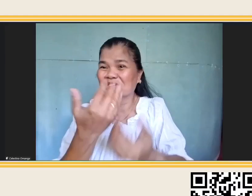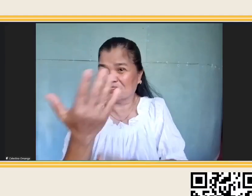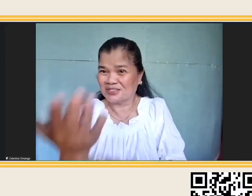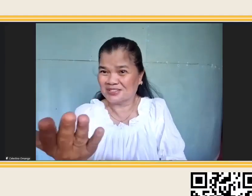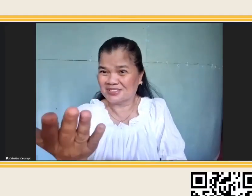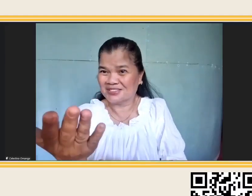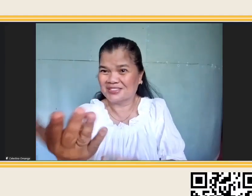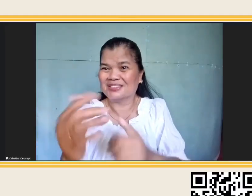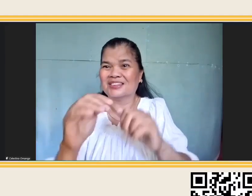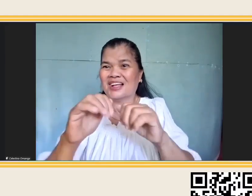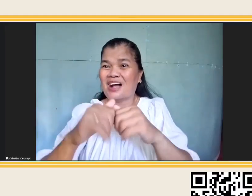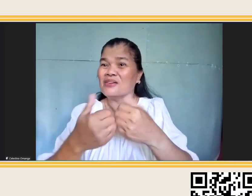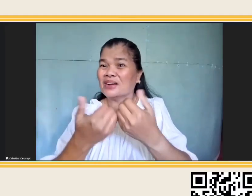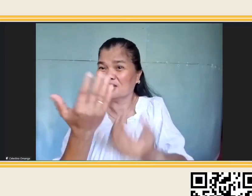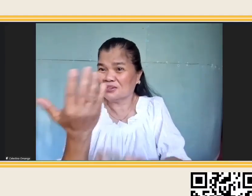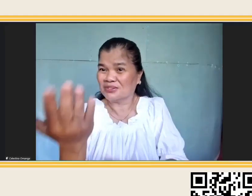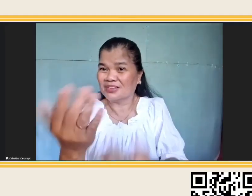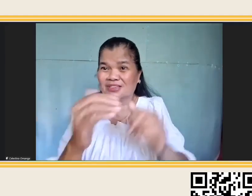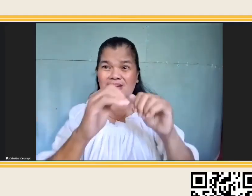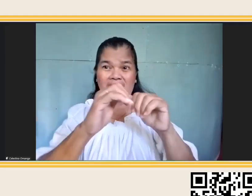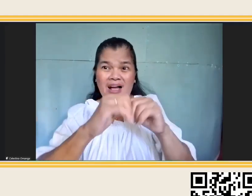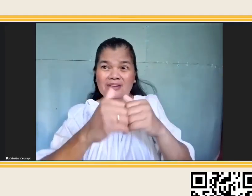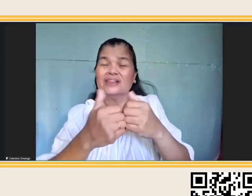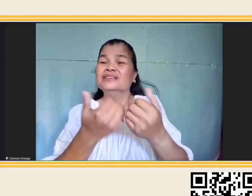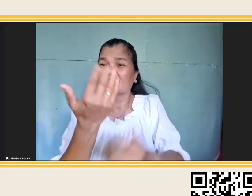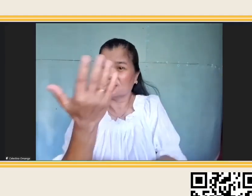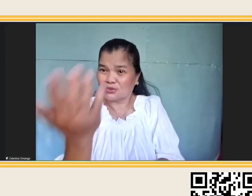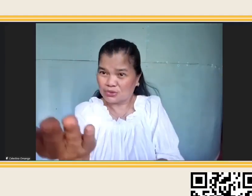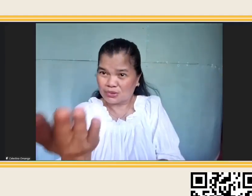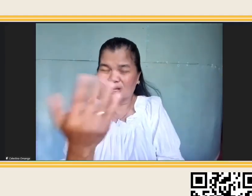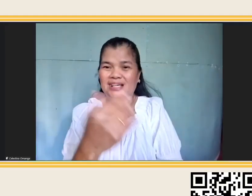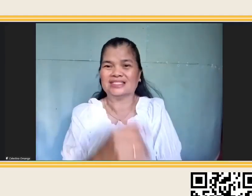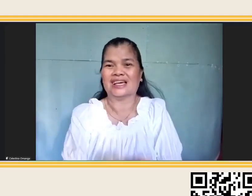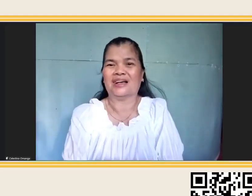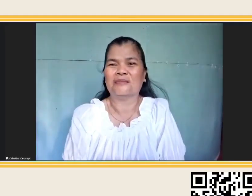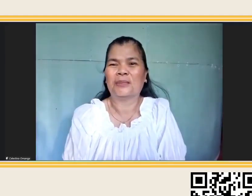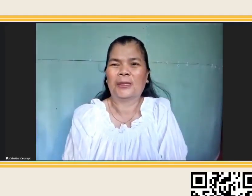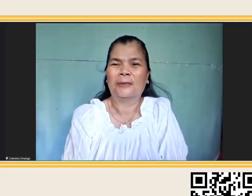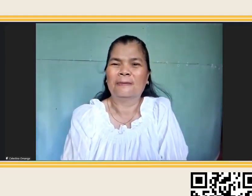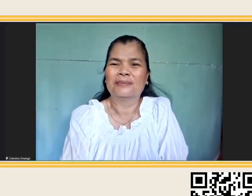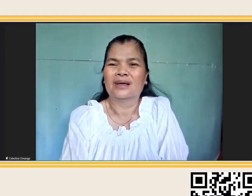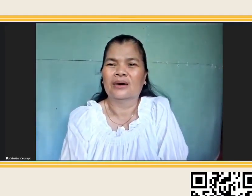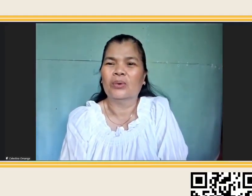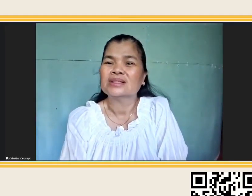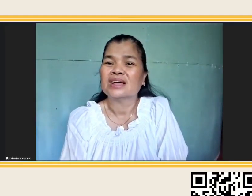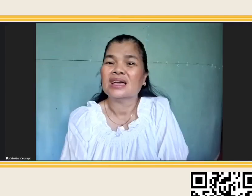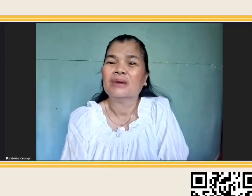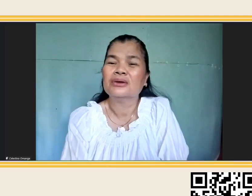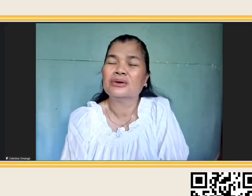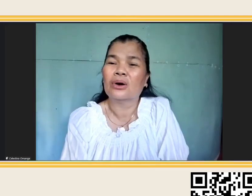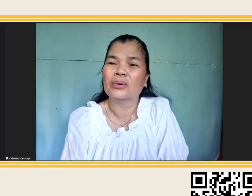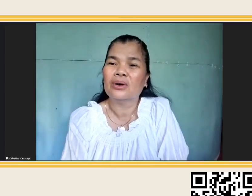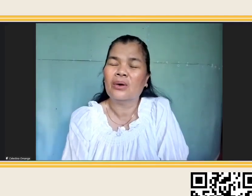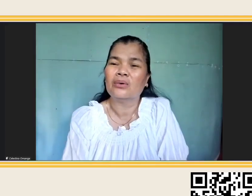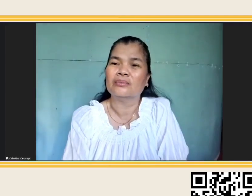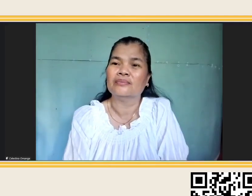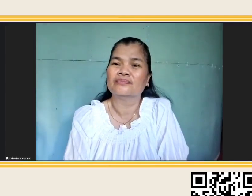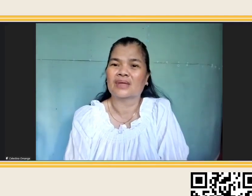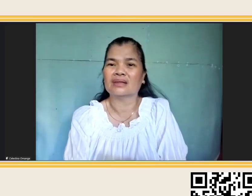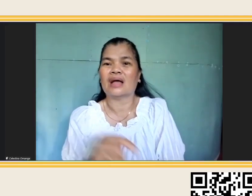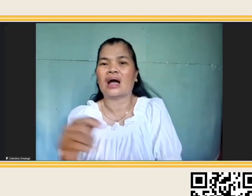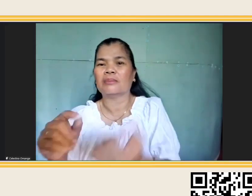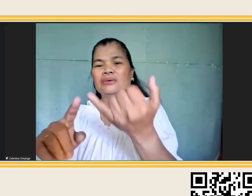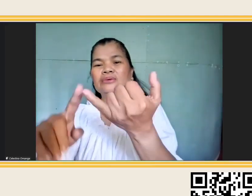How are you? How are you? Yung how, tsaka tuturo mo lang siya. What time are you going